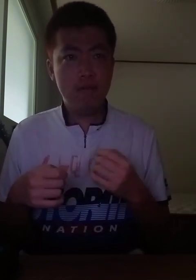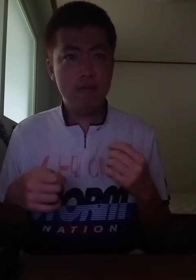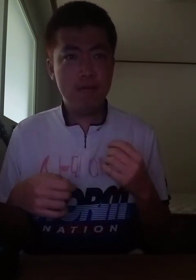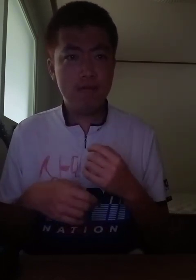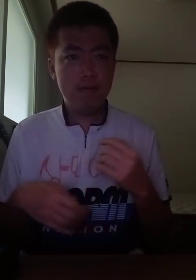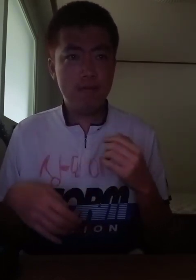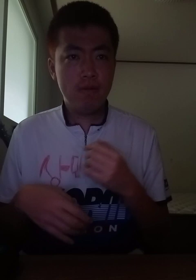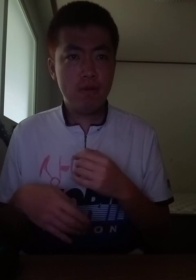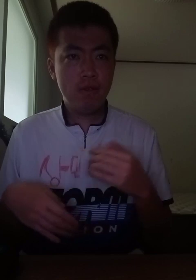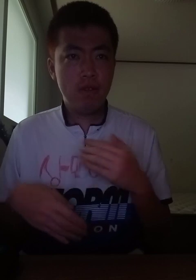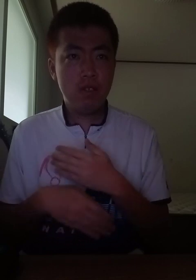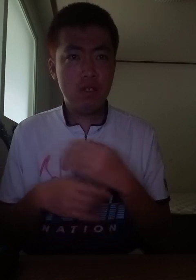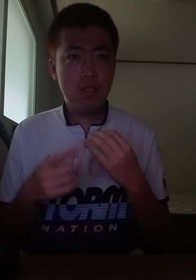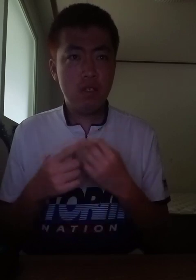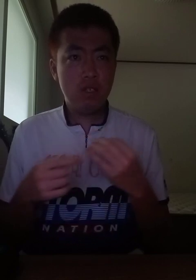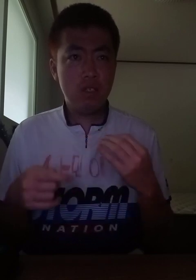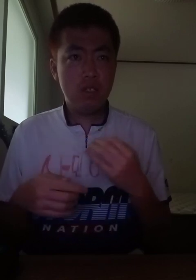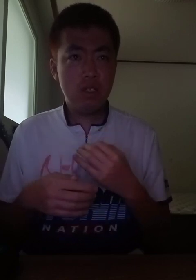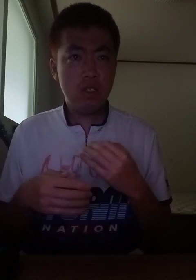설두말이 여기 올라오고